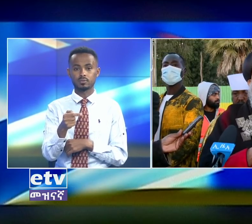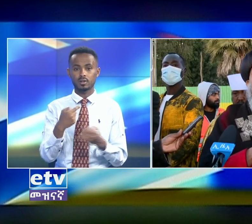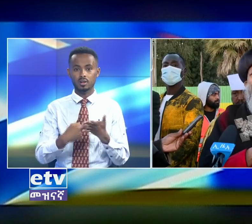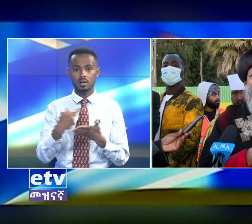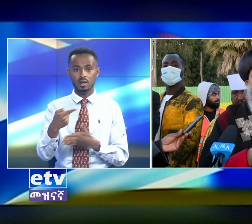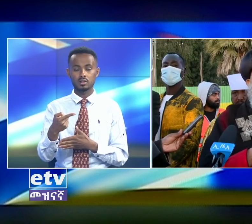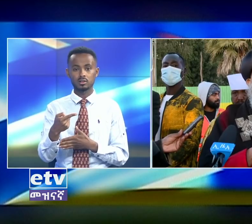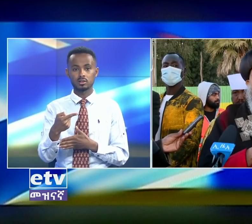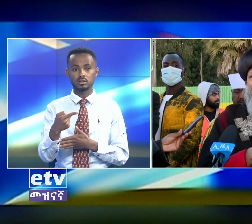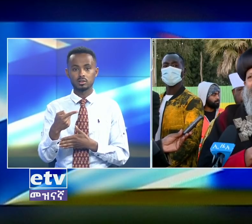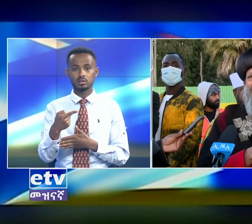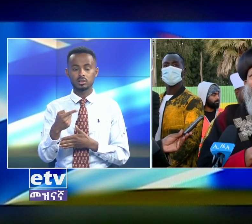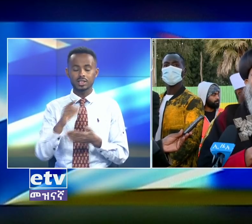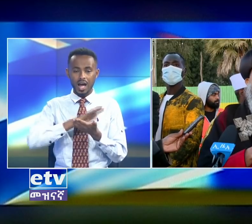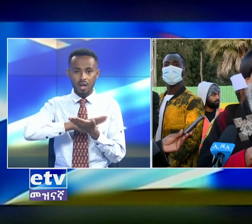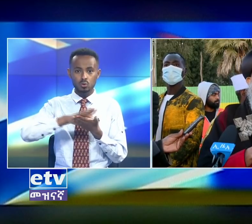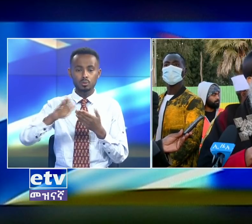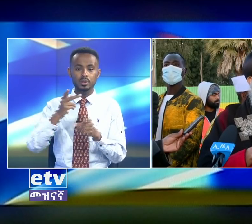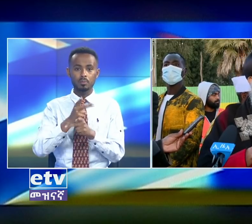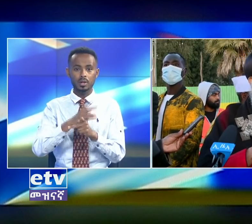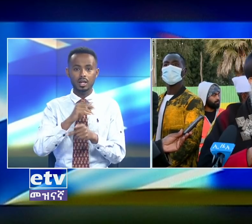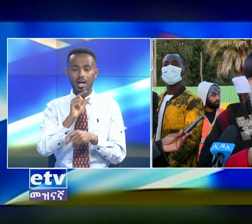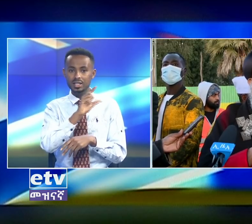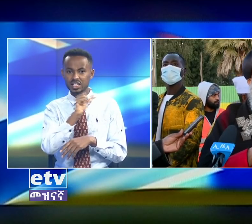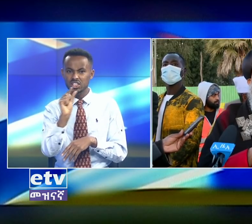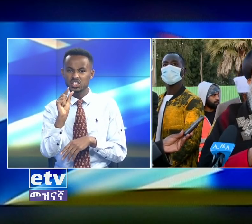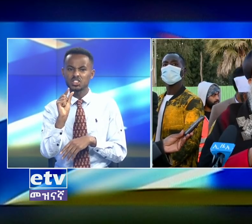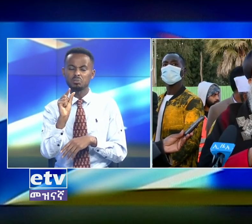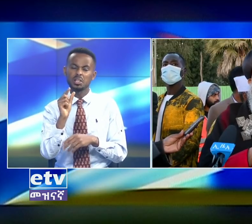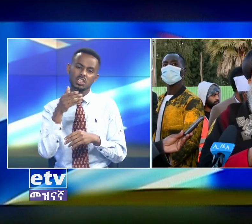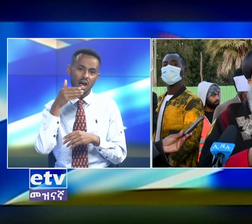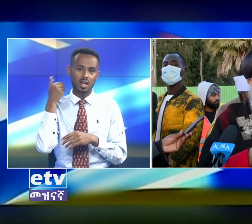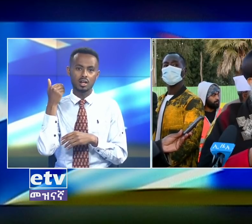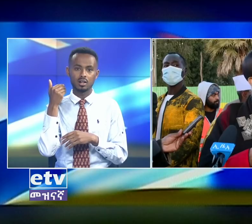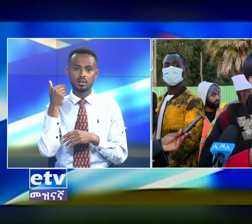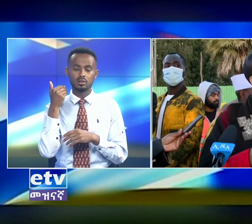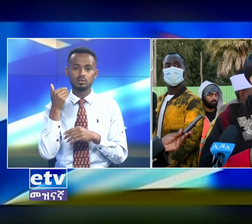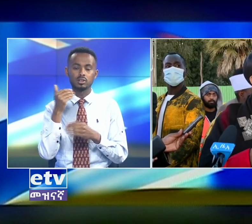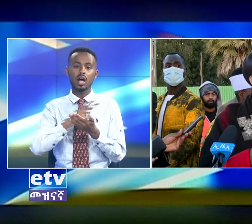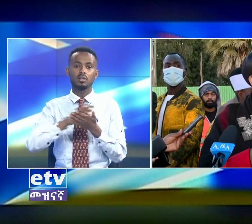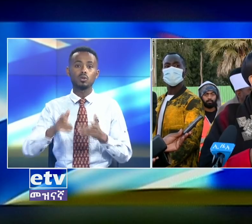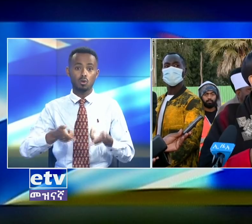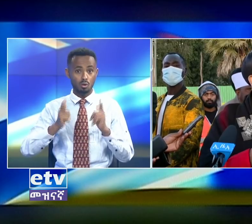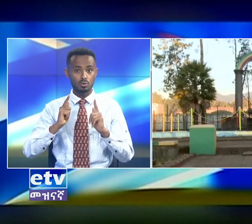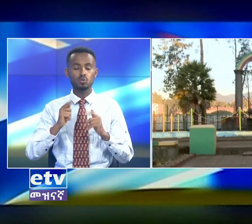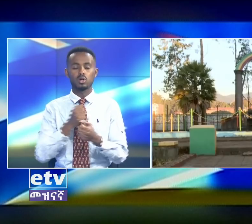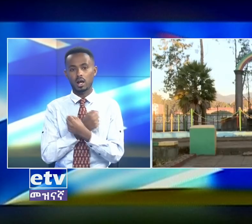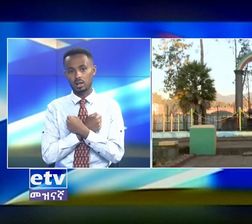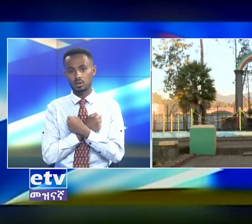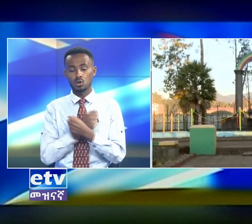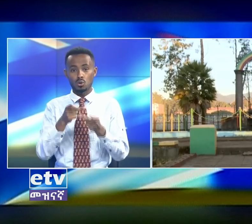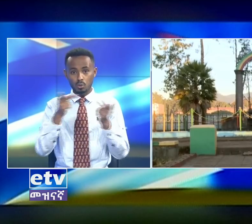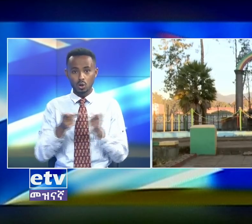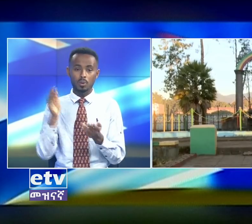ይሄ ጽዳቱ ቢጠበቅ እና ትንሽ የተሻለ አርአያ ቢኖረውም እንወዳለን።